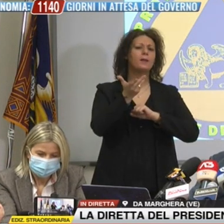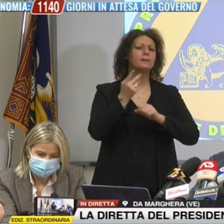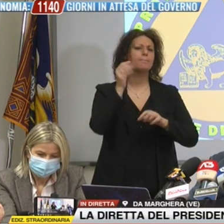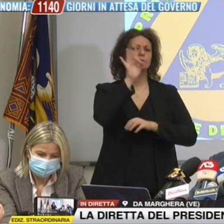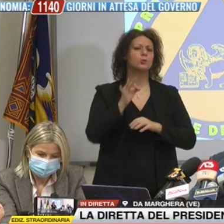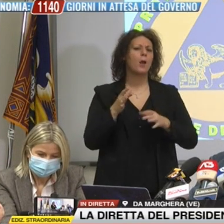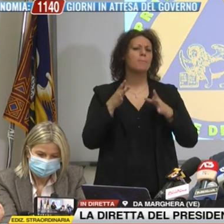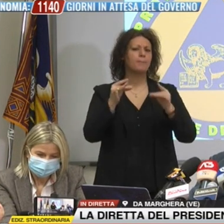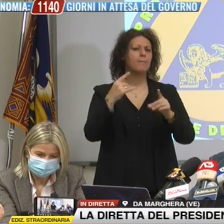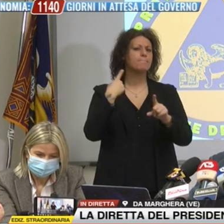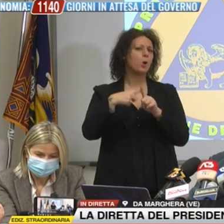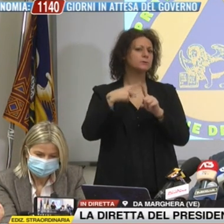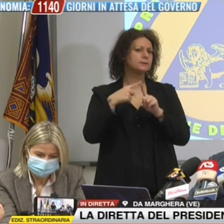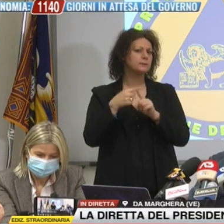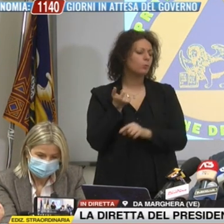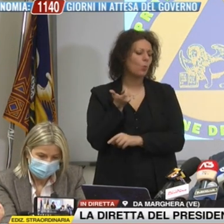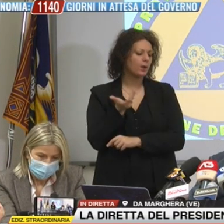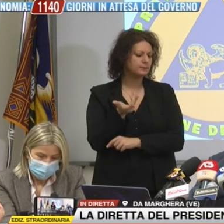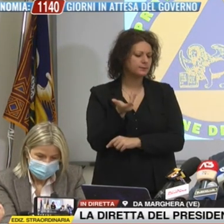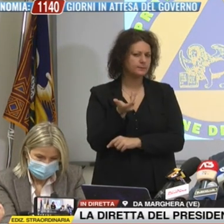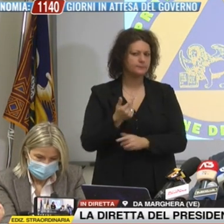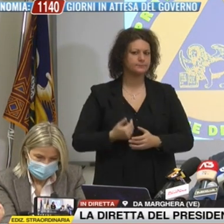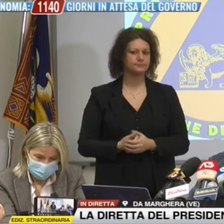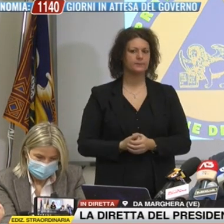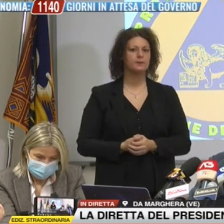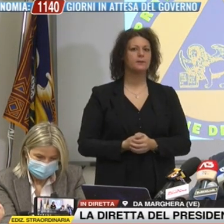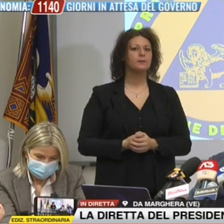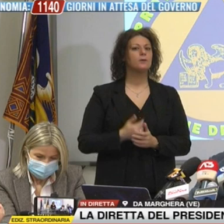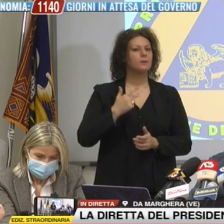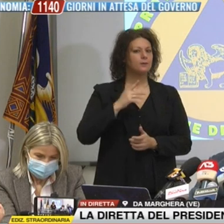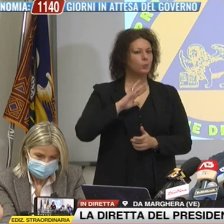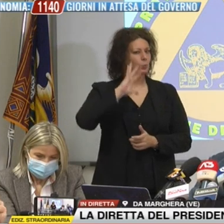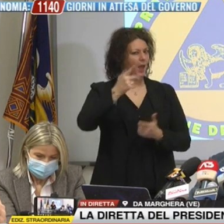E poi devo rivolgerle questa domanda che